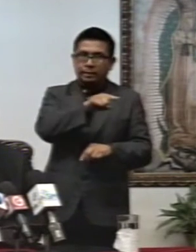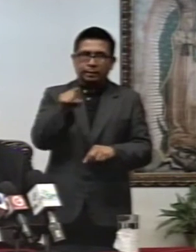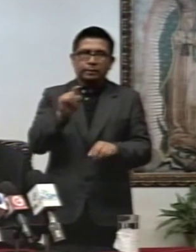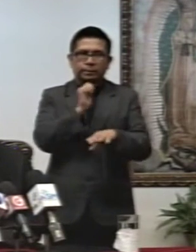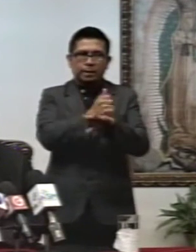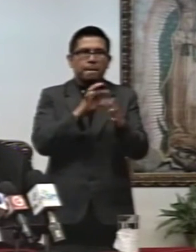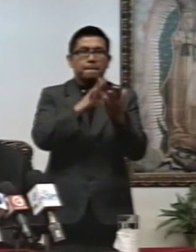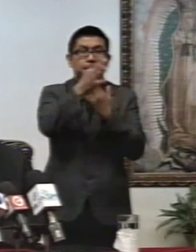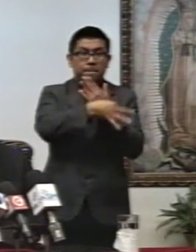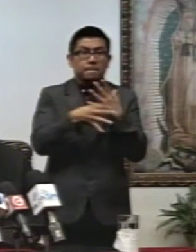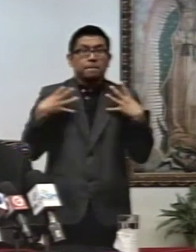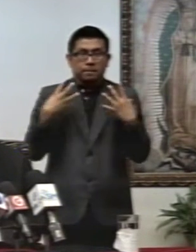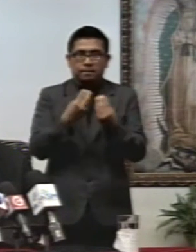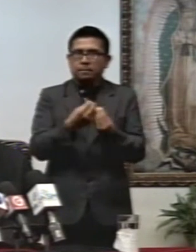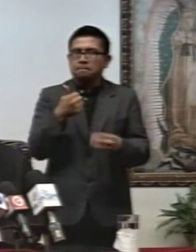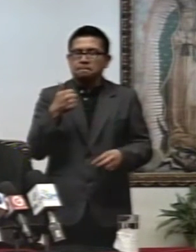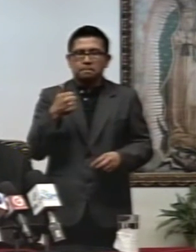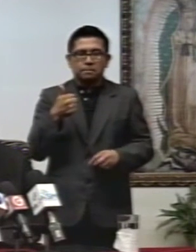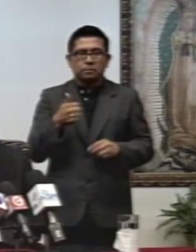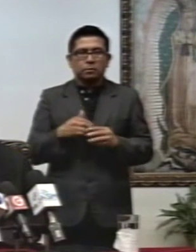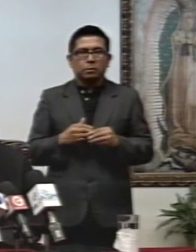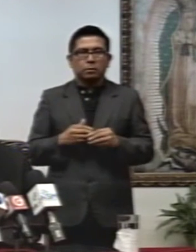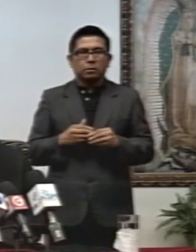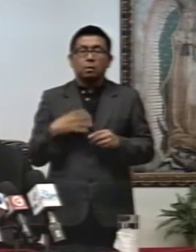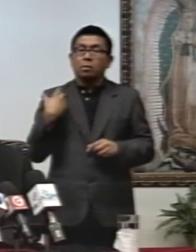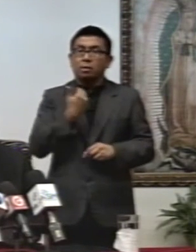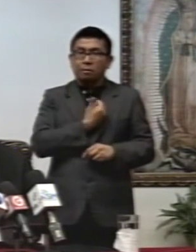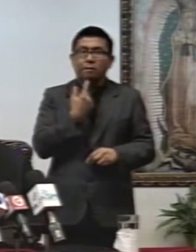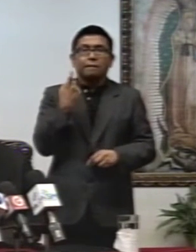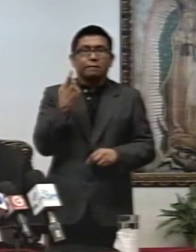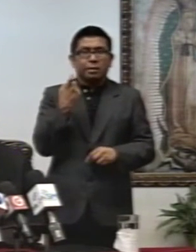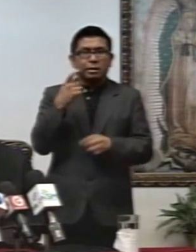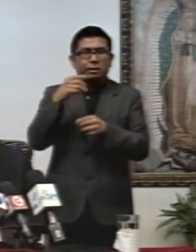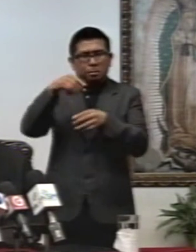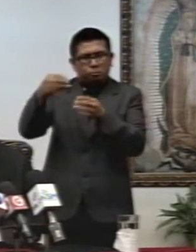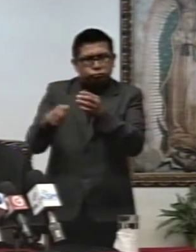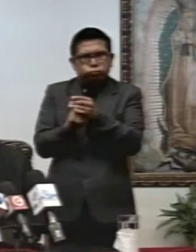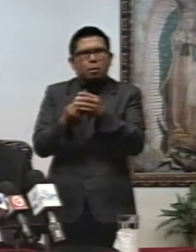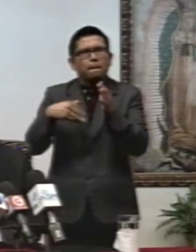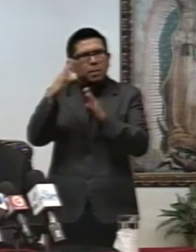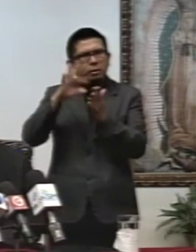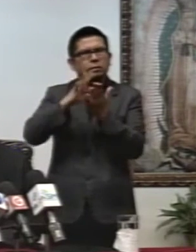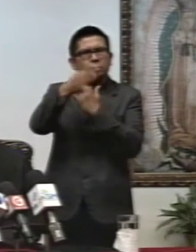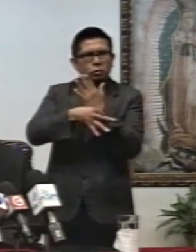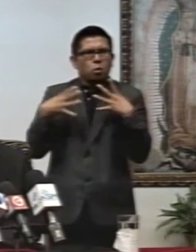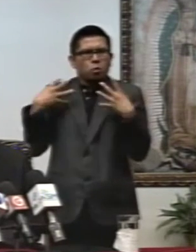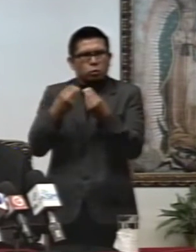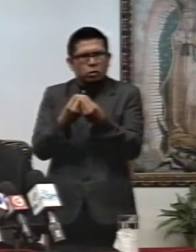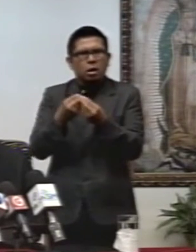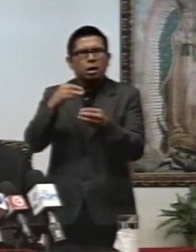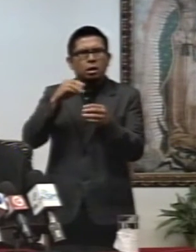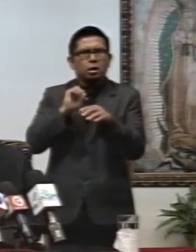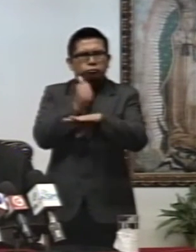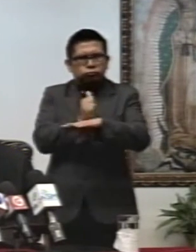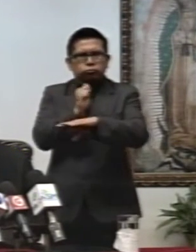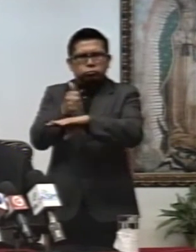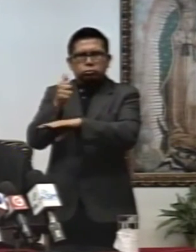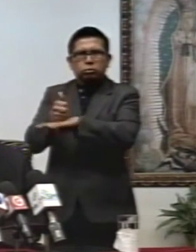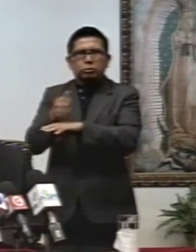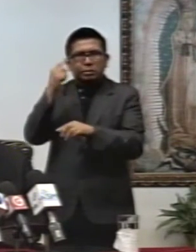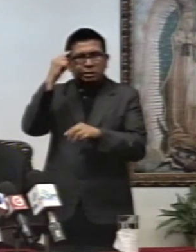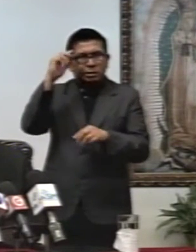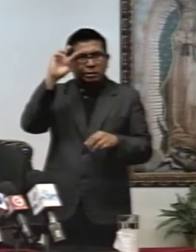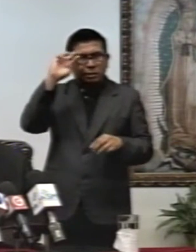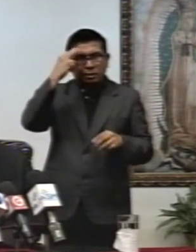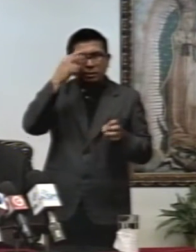qué bueno que hay esos programas. Pero deberían intensificarse. Debería tomarse como una estrategia